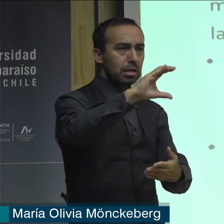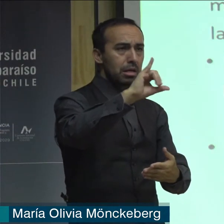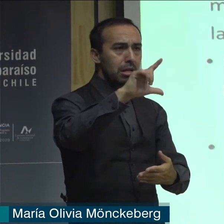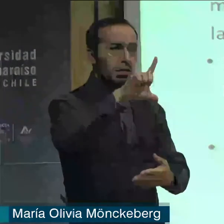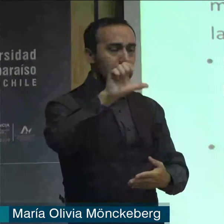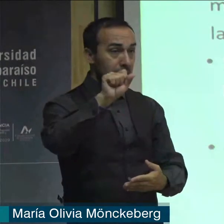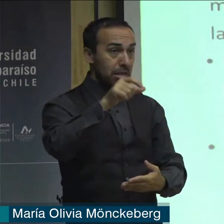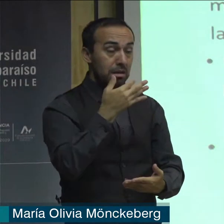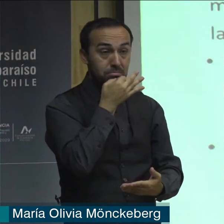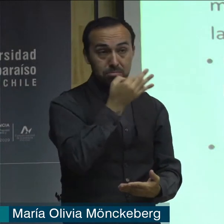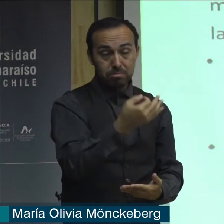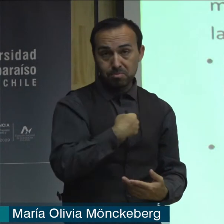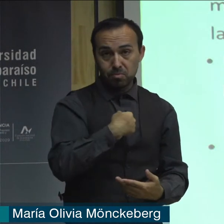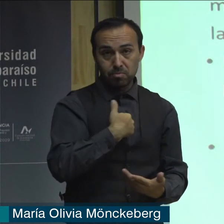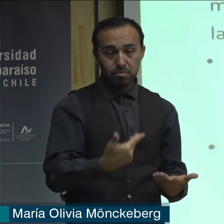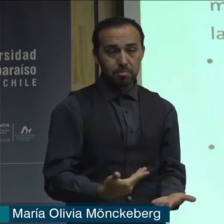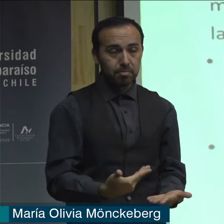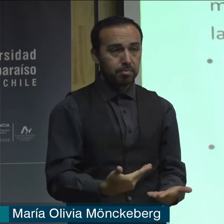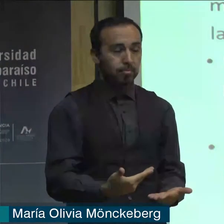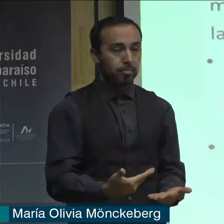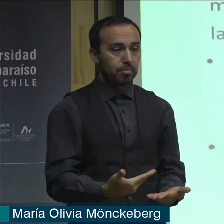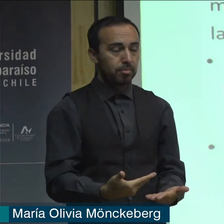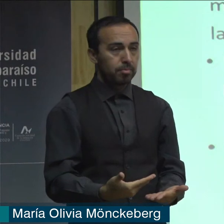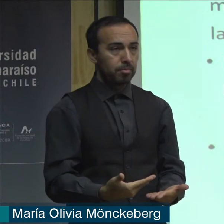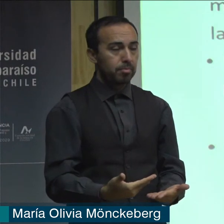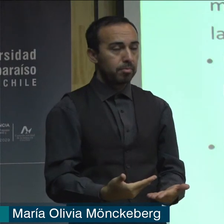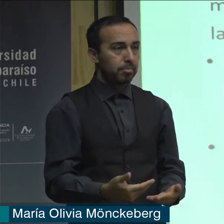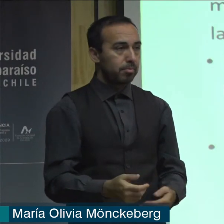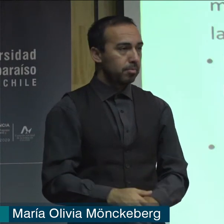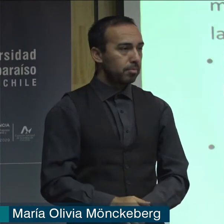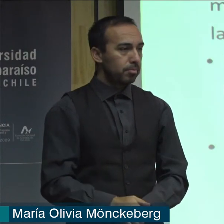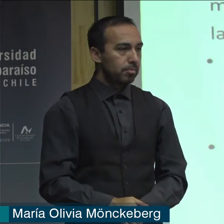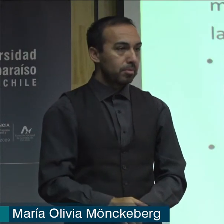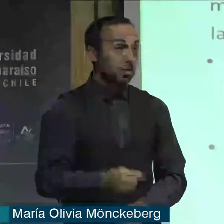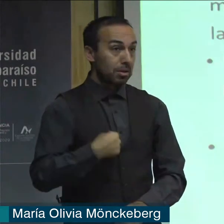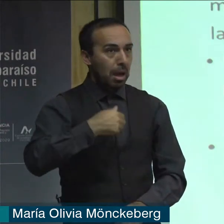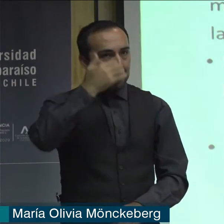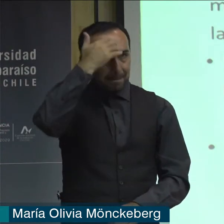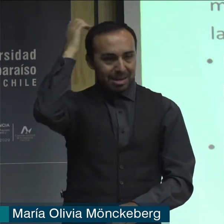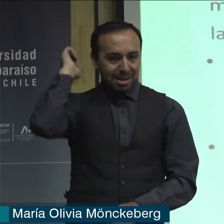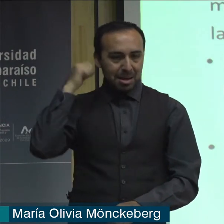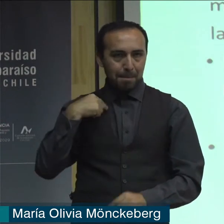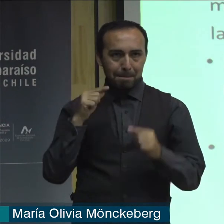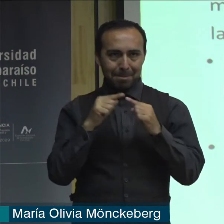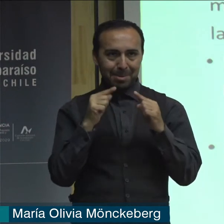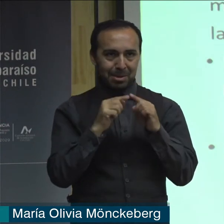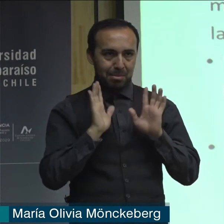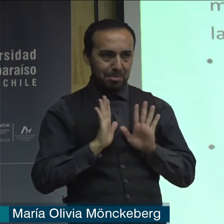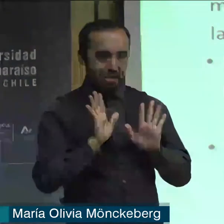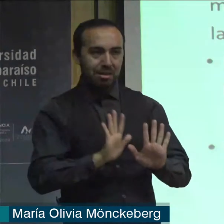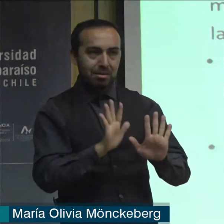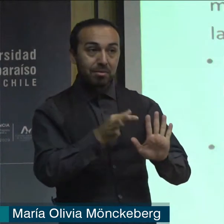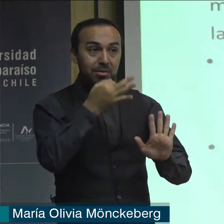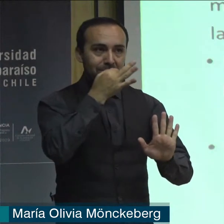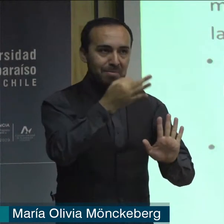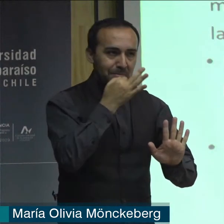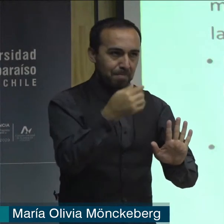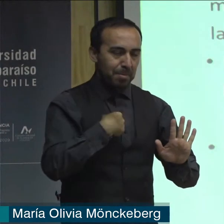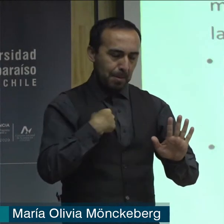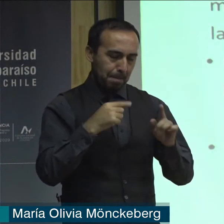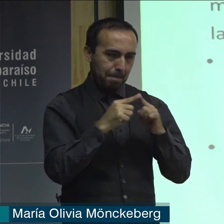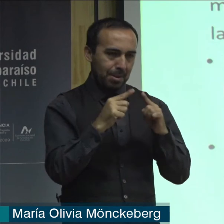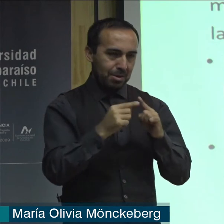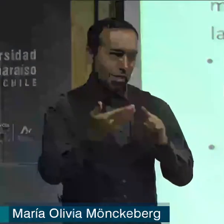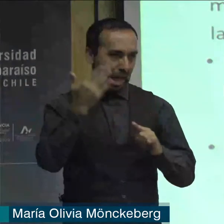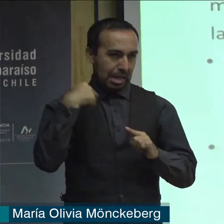filipi y vamos a contar una experiencia personal antes de entrar a la universidad al tema de la